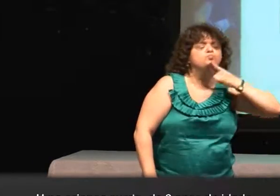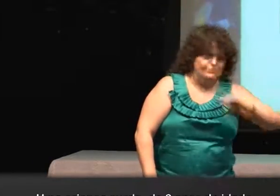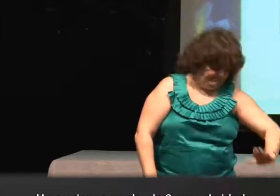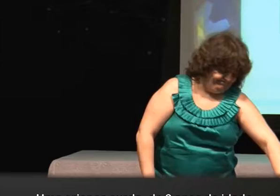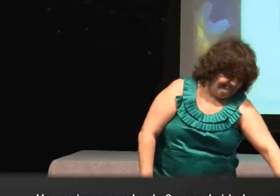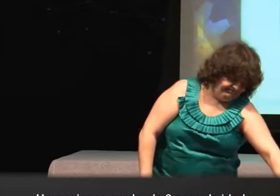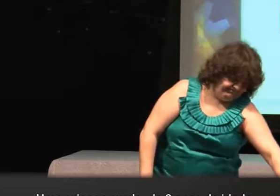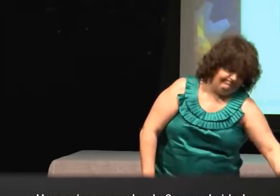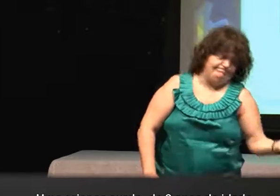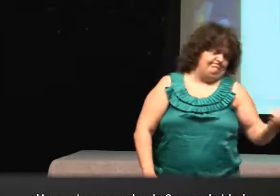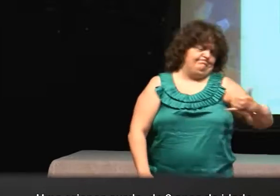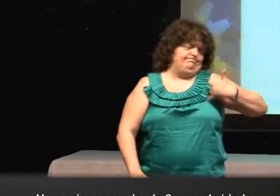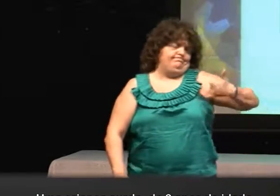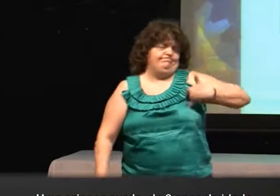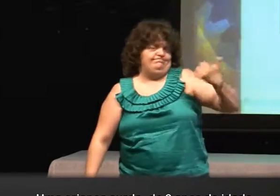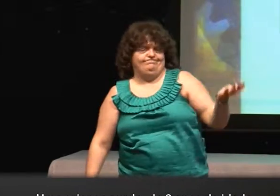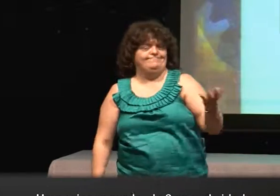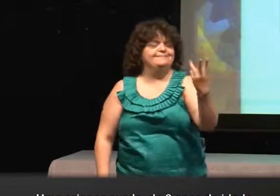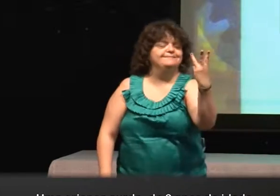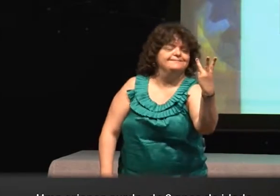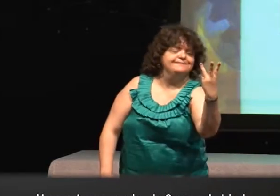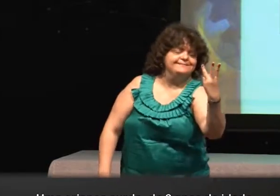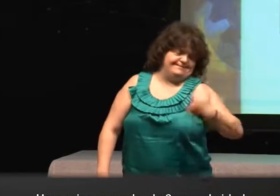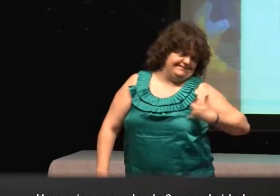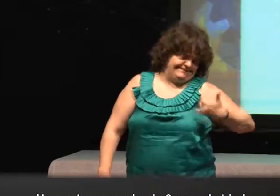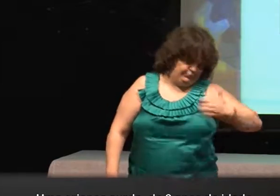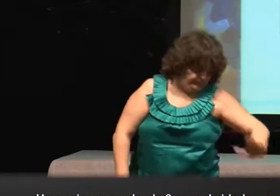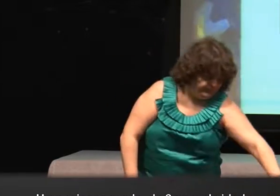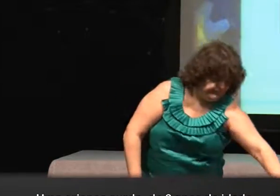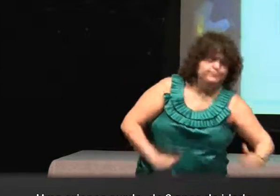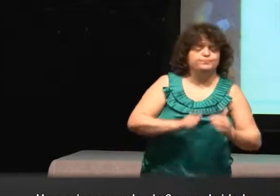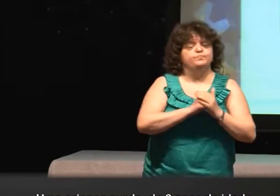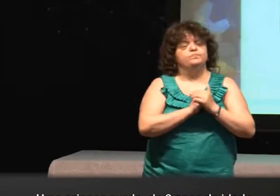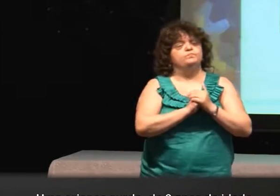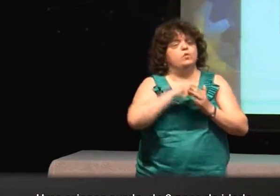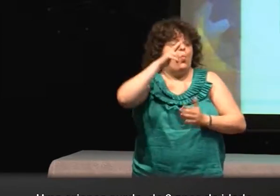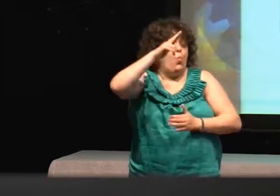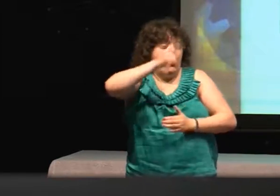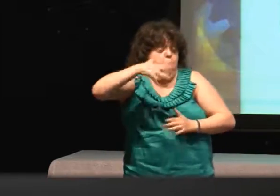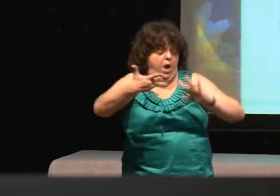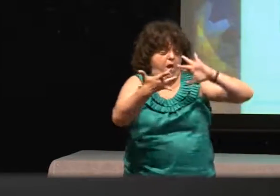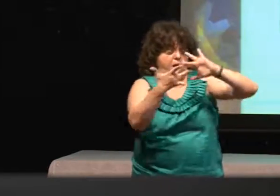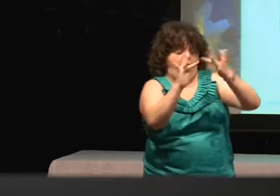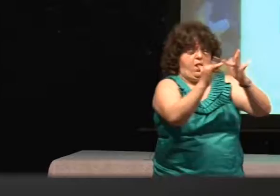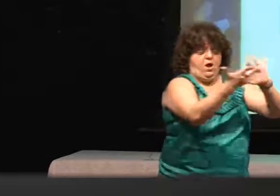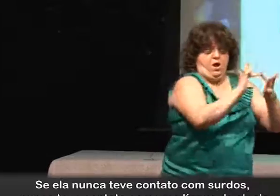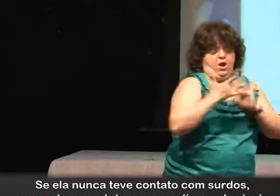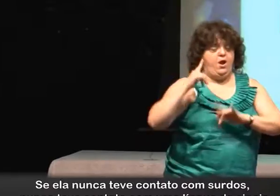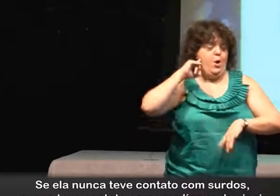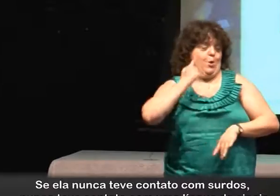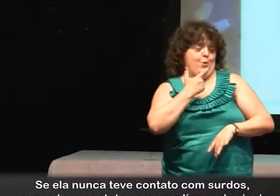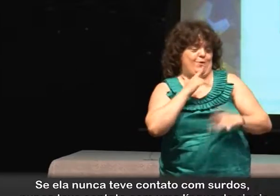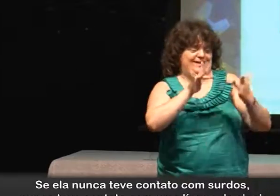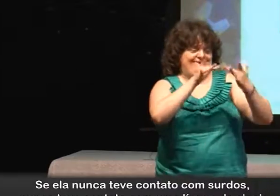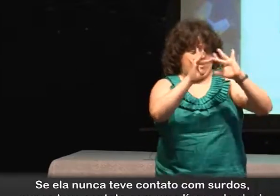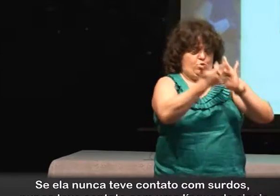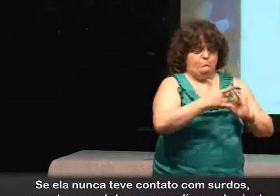Uma criança surda, não sei, de 3 anos de idade, se ela nunca teve contato